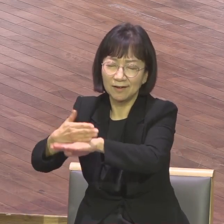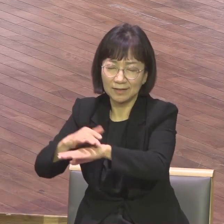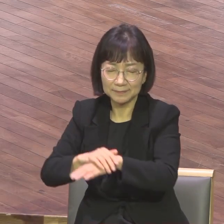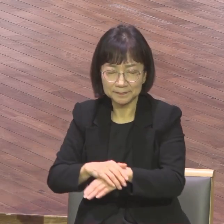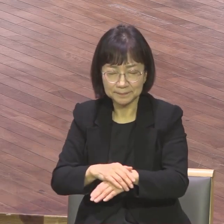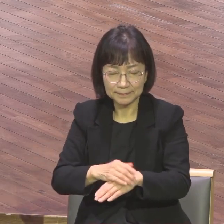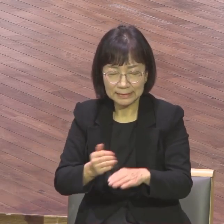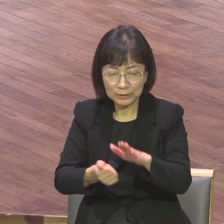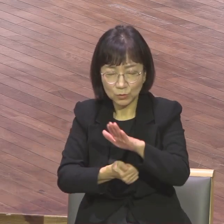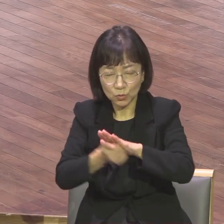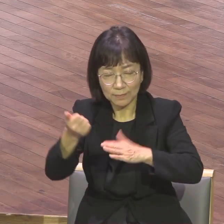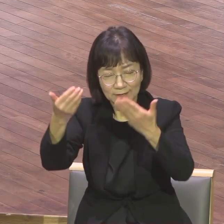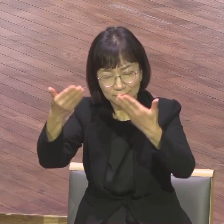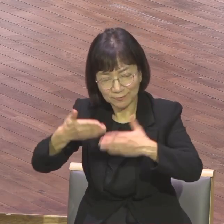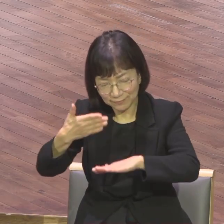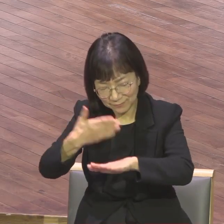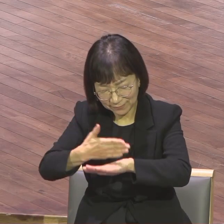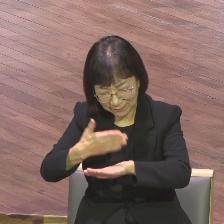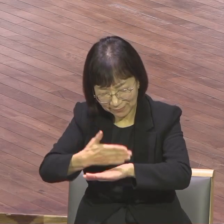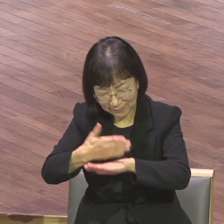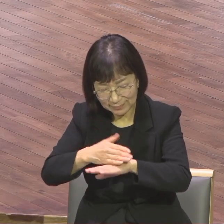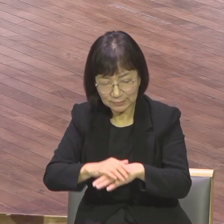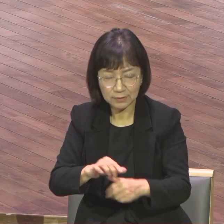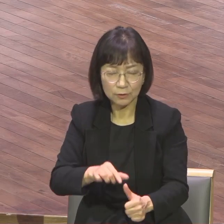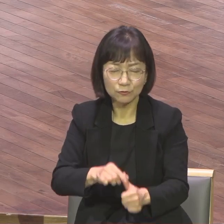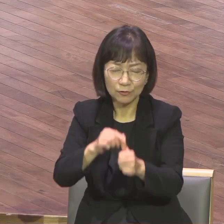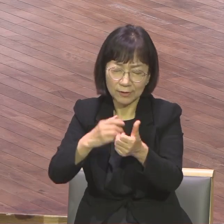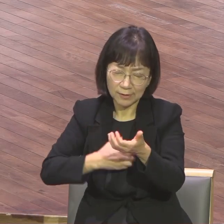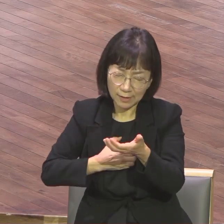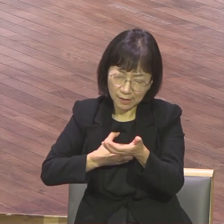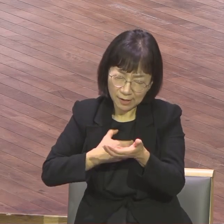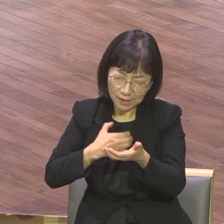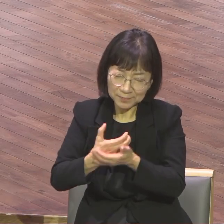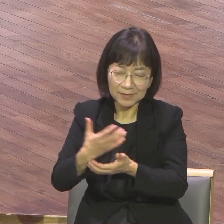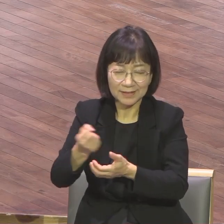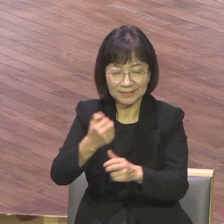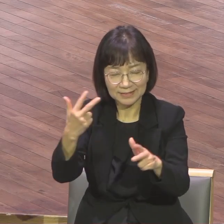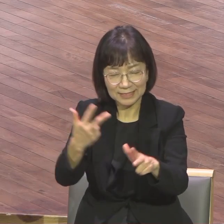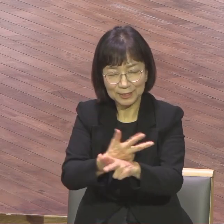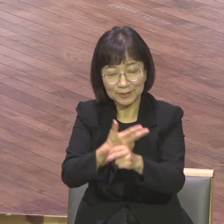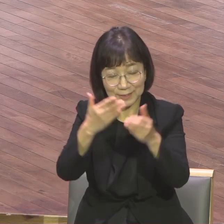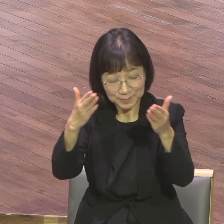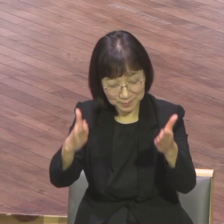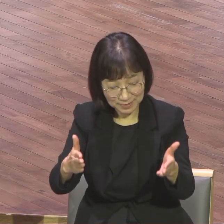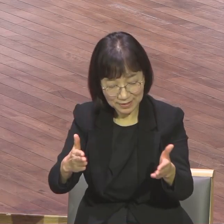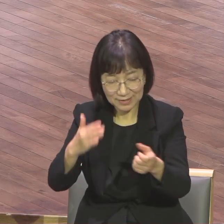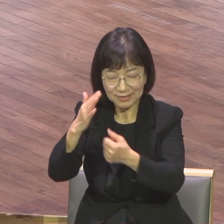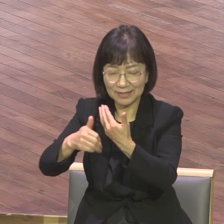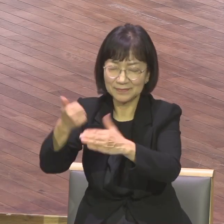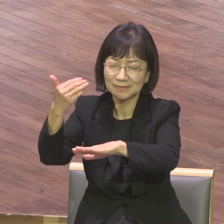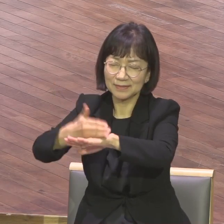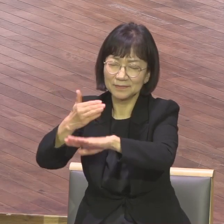감사하고 구원의 감격 속에서 한 주간 또 일평생 하나님께 감사하는 삶이